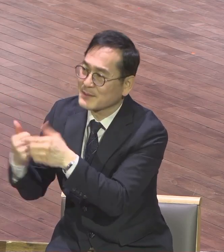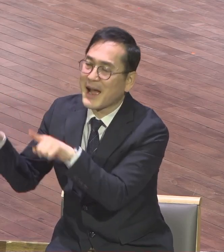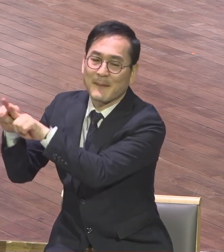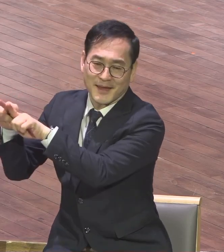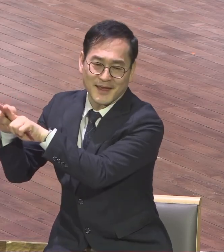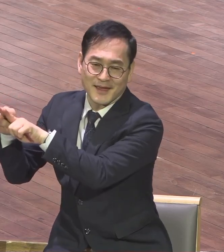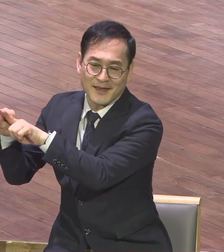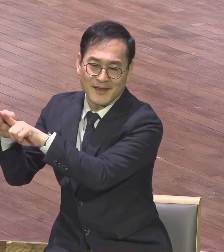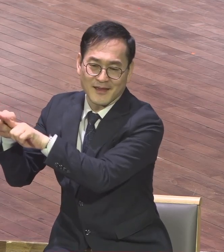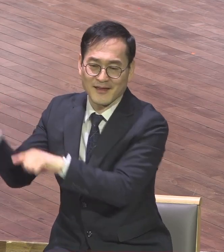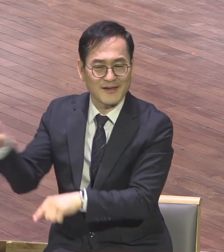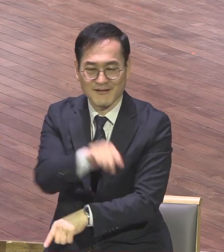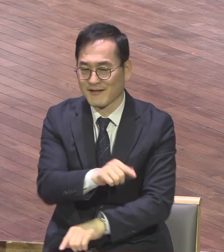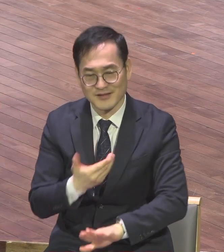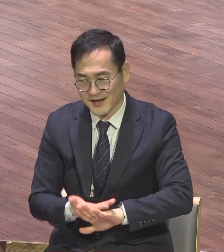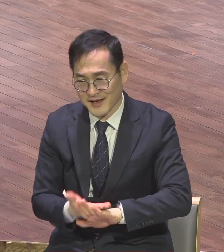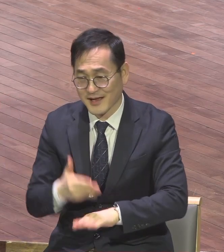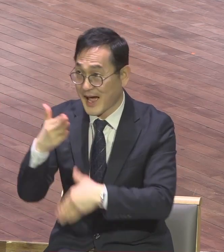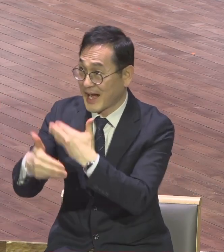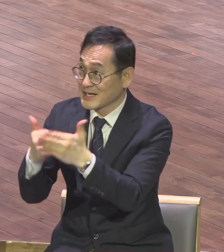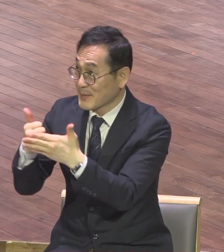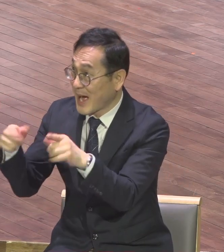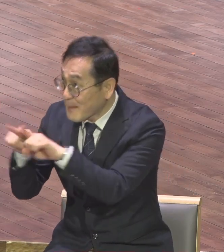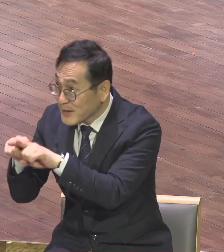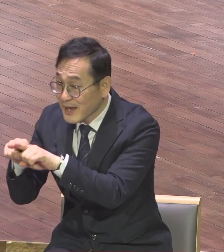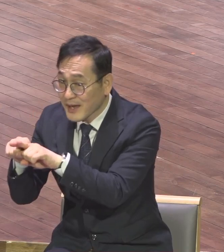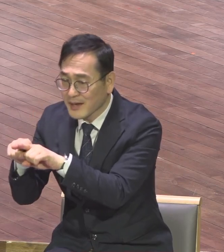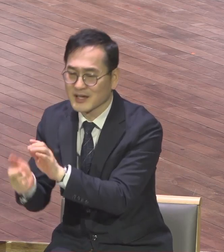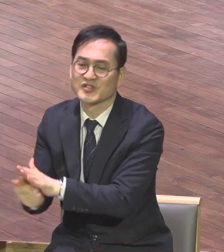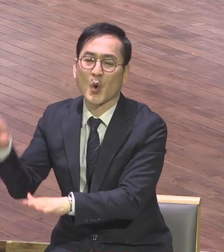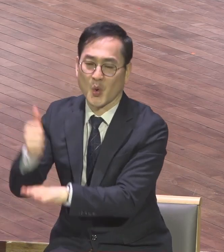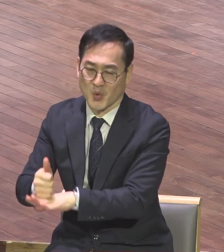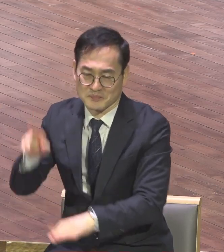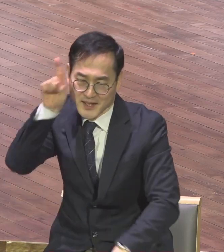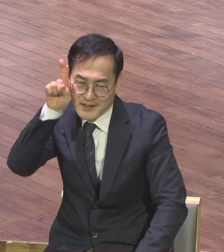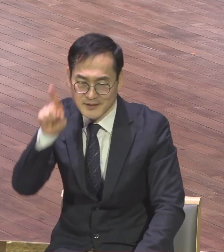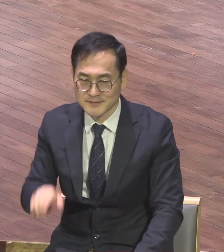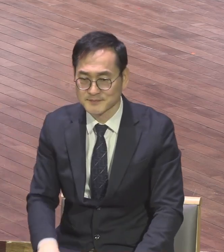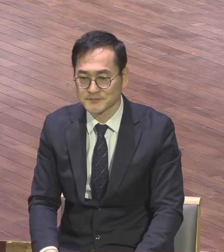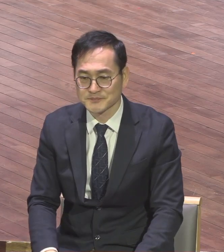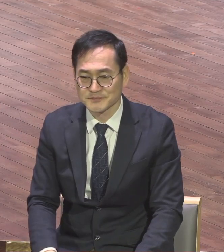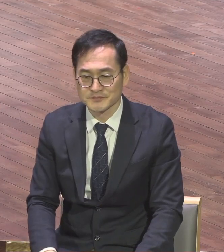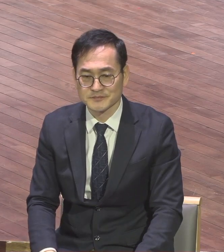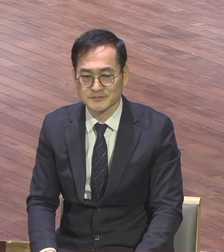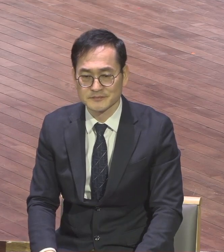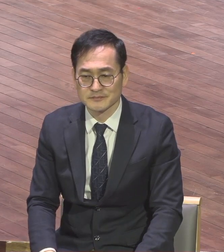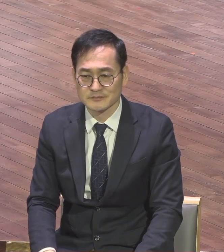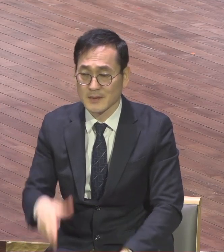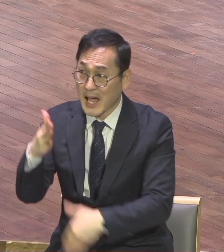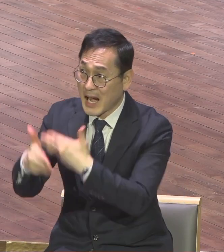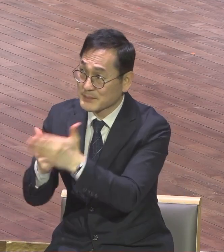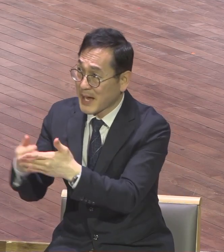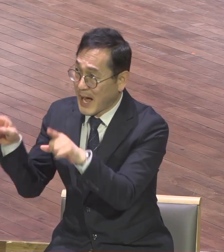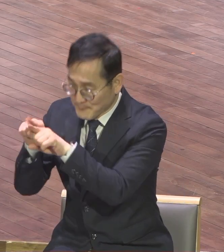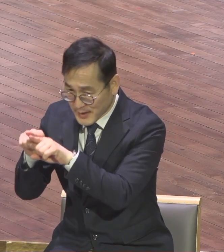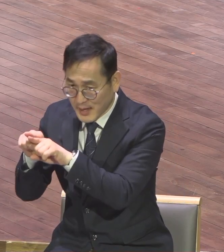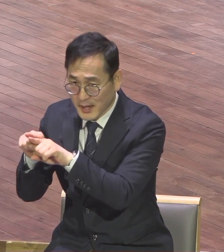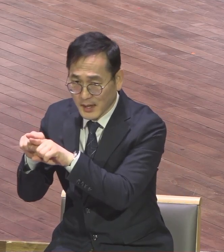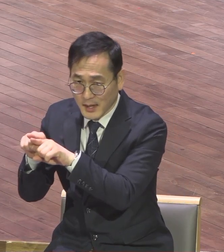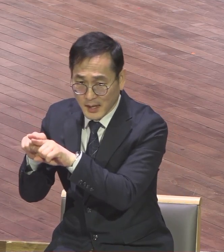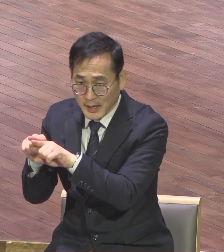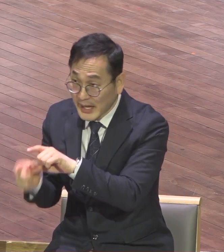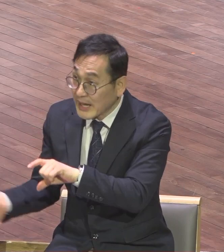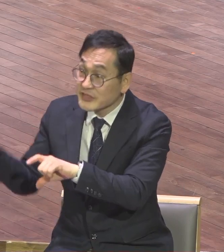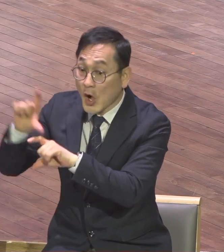함께입니다. 하나님과 함께하는 것보다 더 성공적인 삶은 없습니다. 근데 우리는 하나님과 함께하는 정도가 아니라